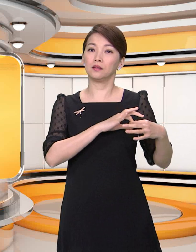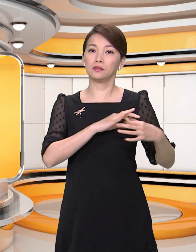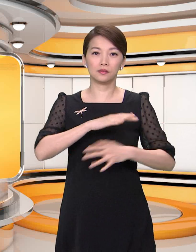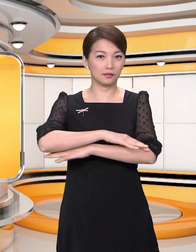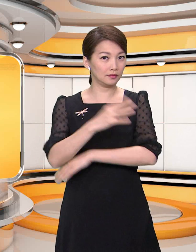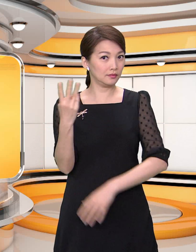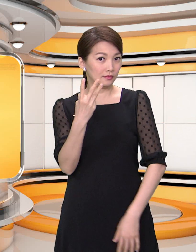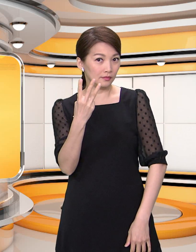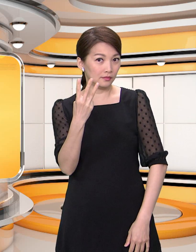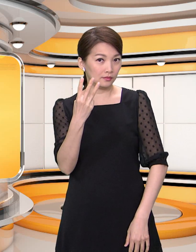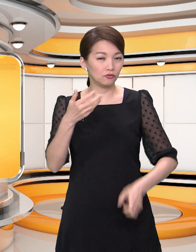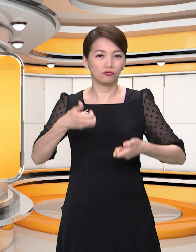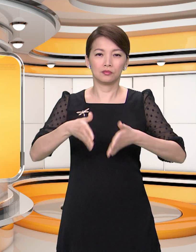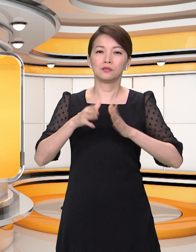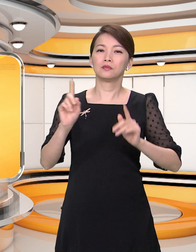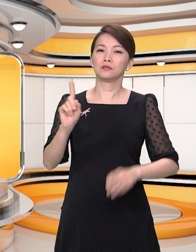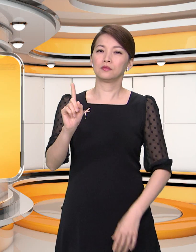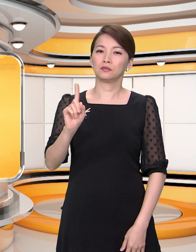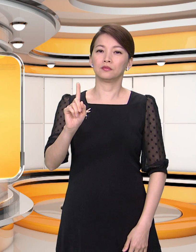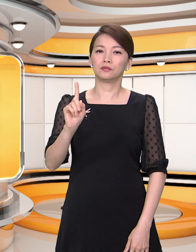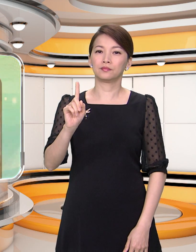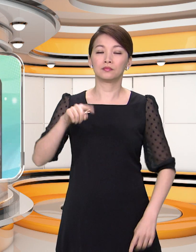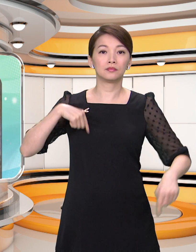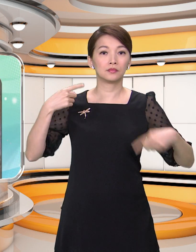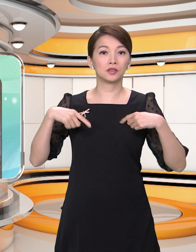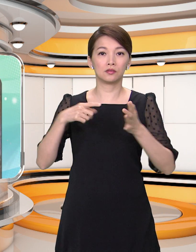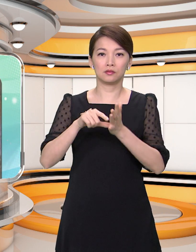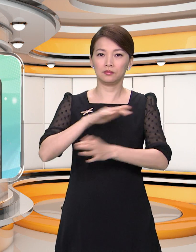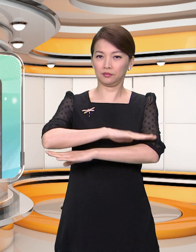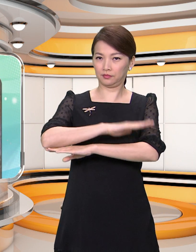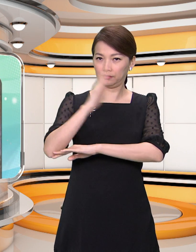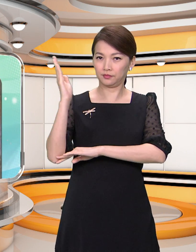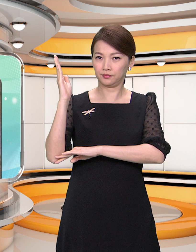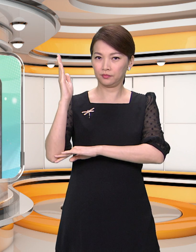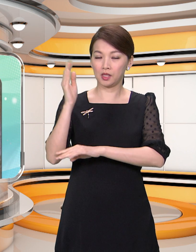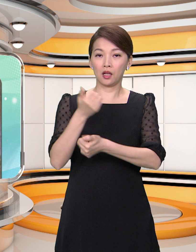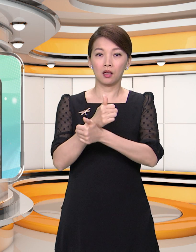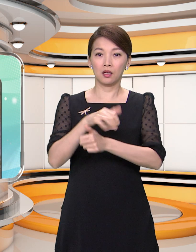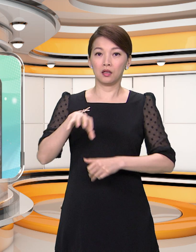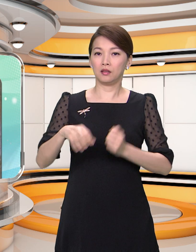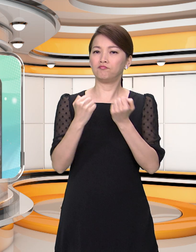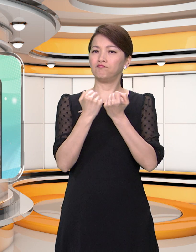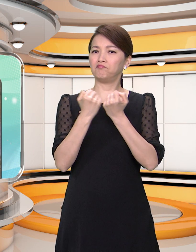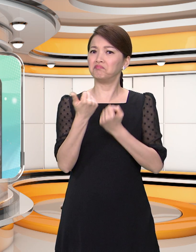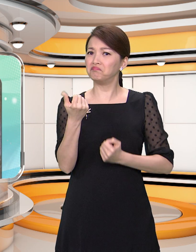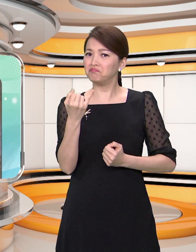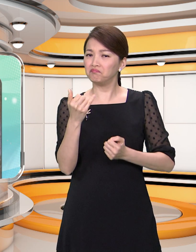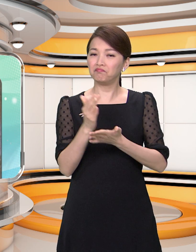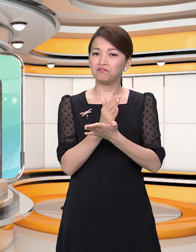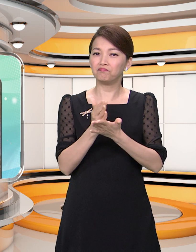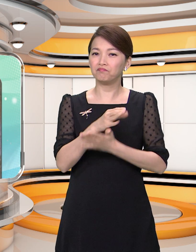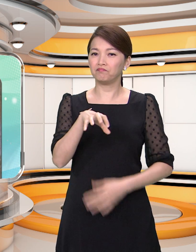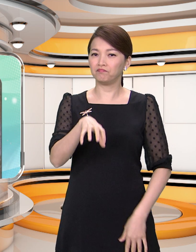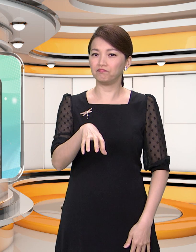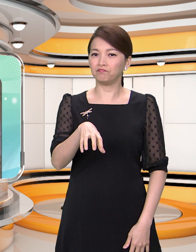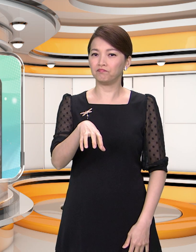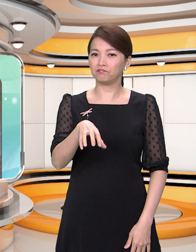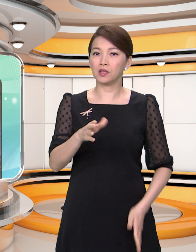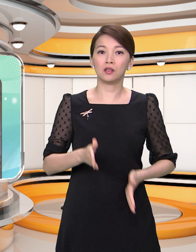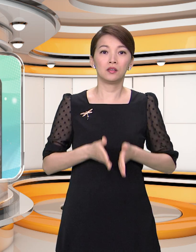来关心各大报的头条焦点。自由时报的头条是全序部提出政务人员退休